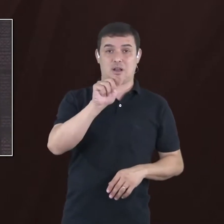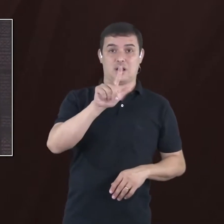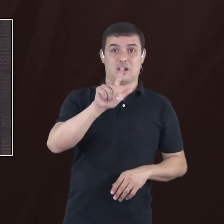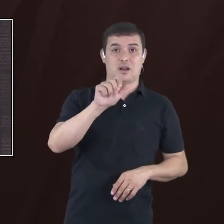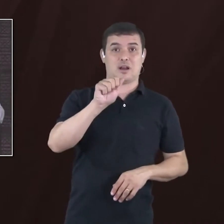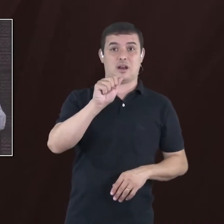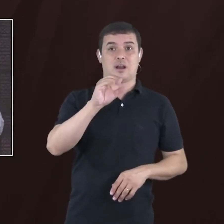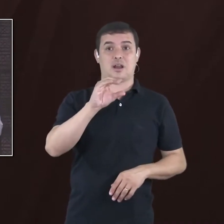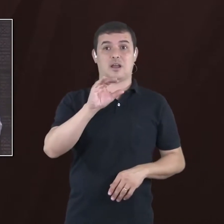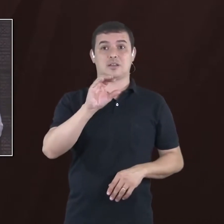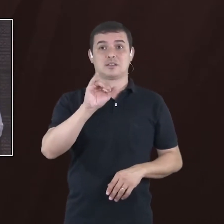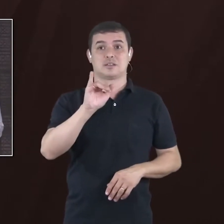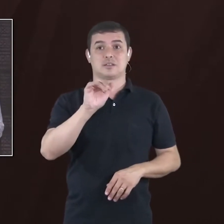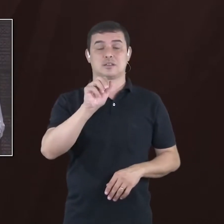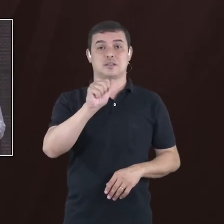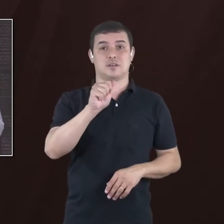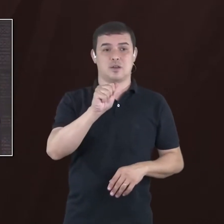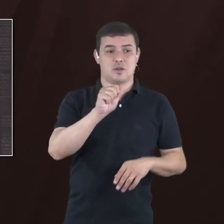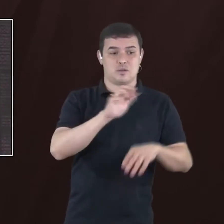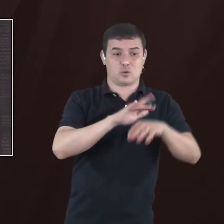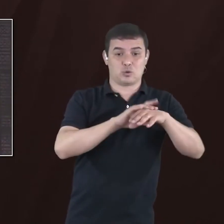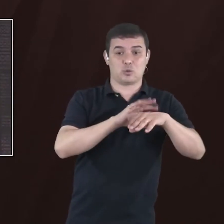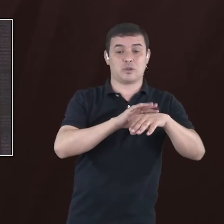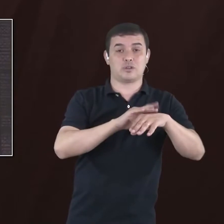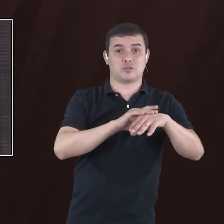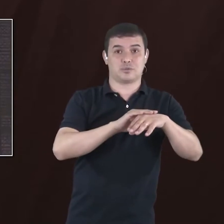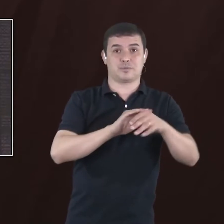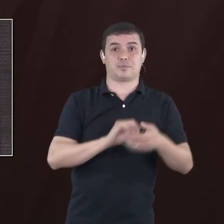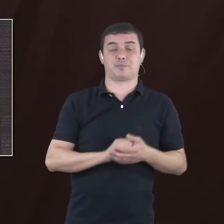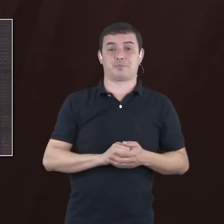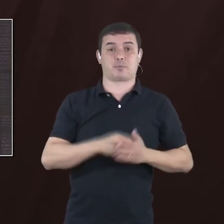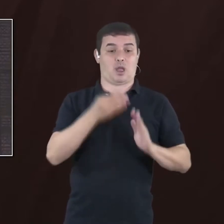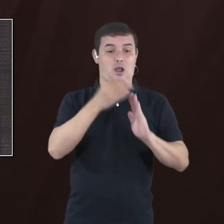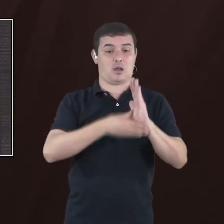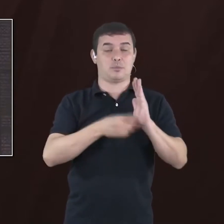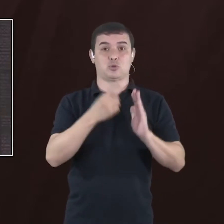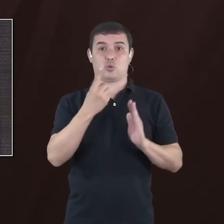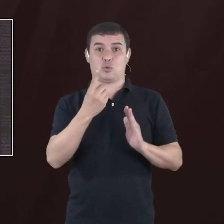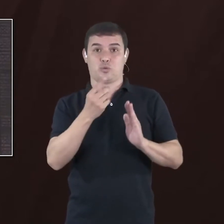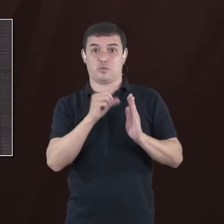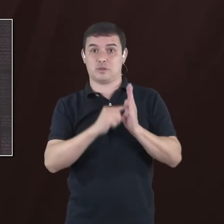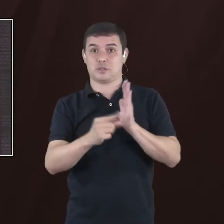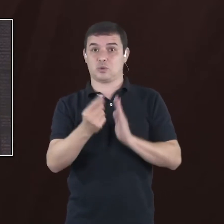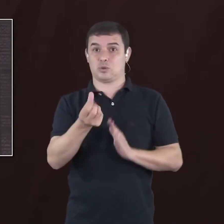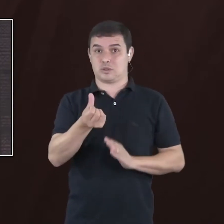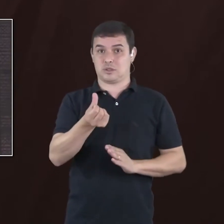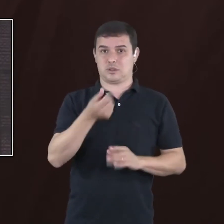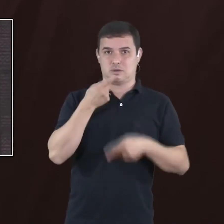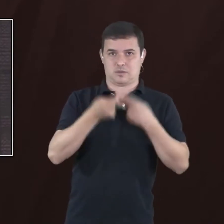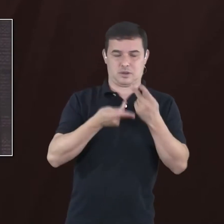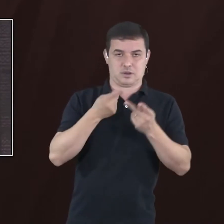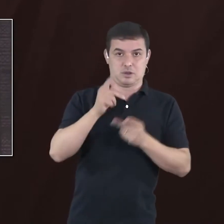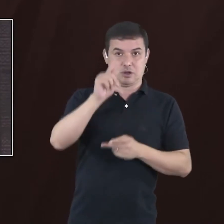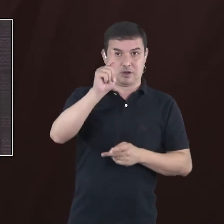na Galácia por causa de uma enfermidade, né? Isso, capítulo 1, versículo 6, eu acho. Vamos ver.